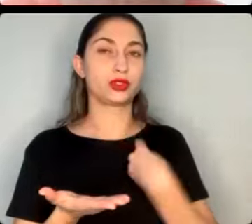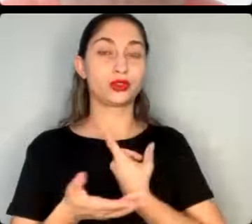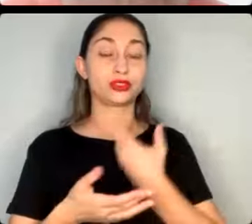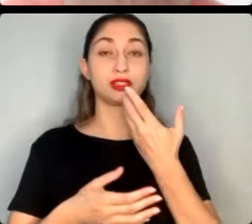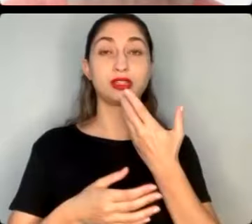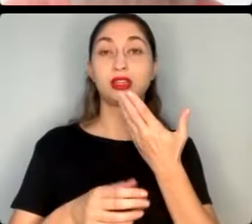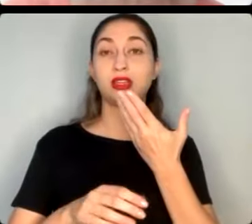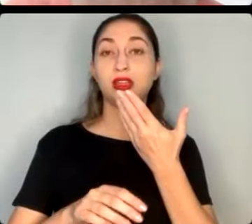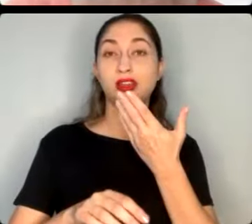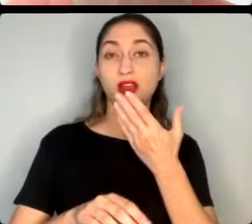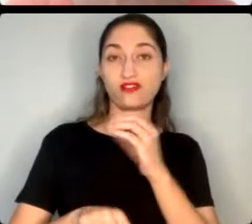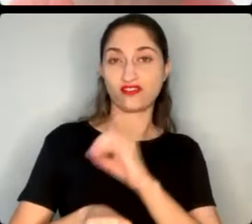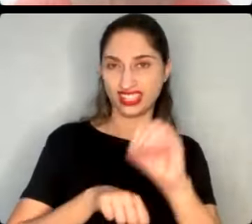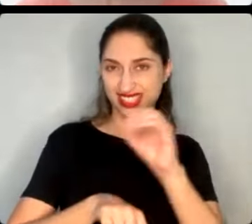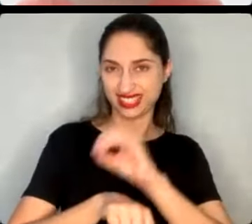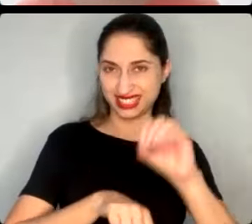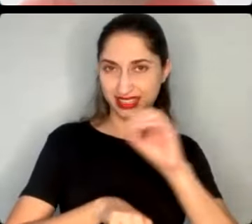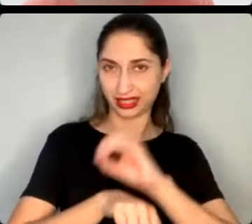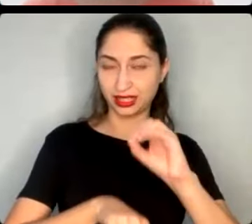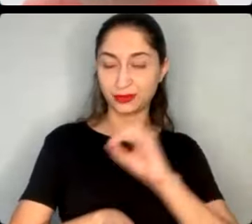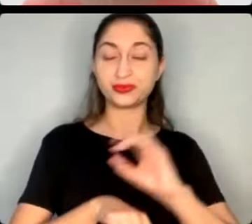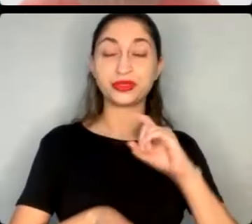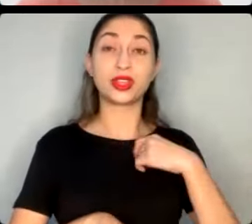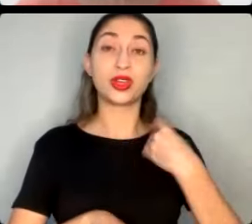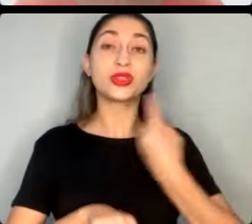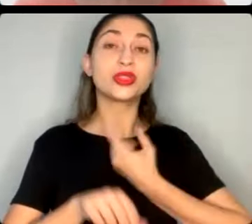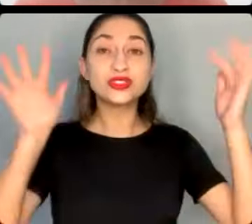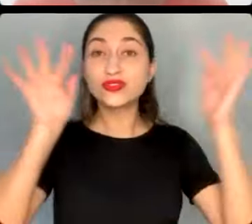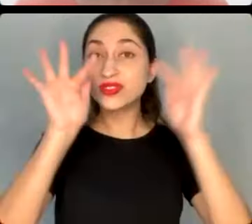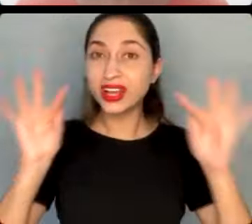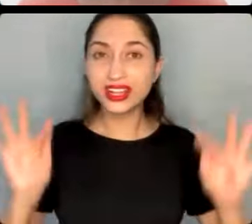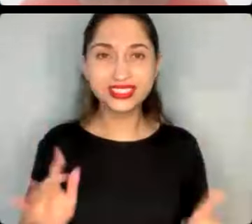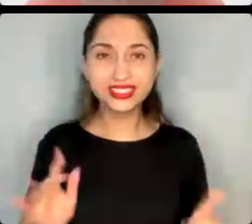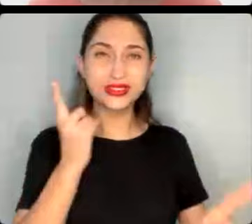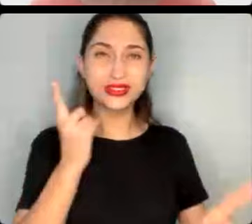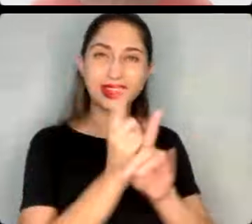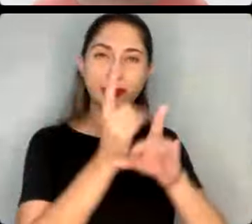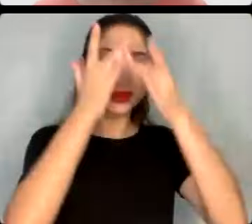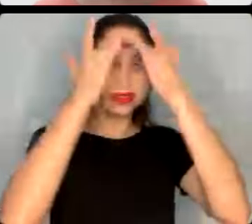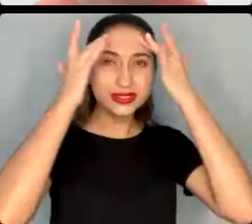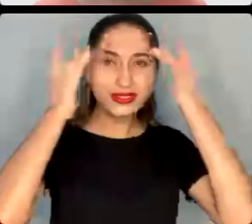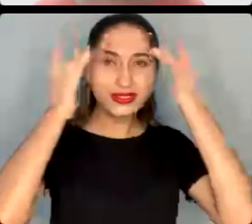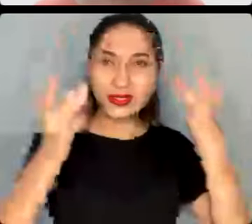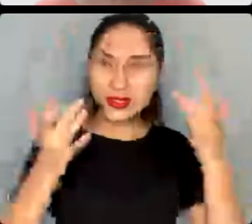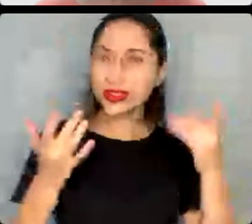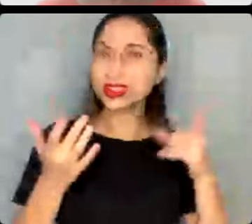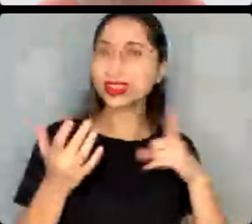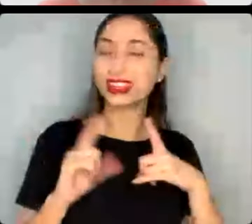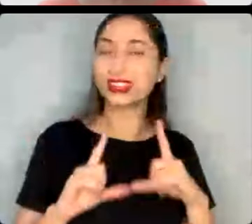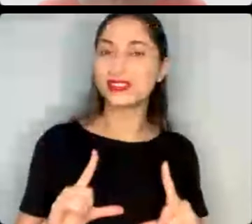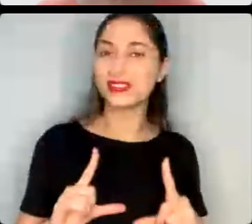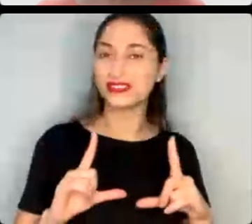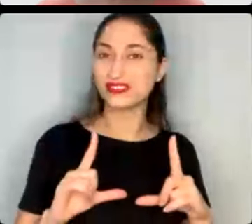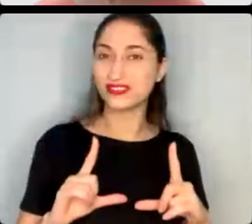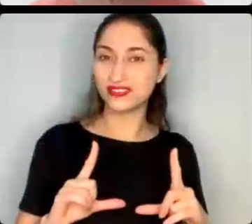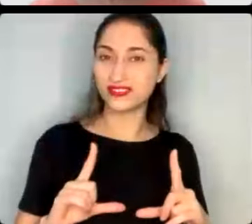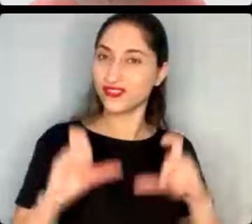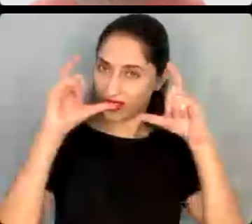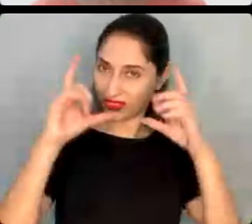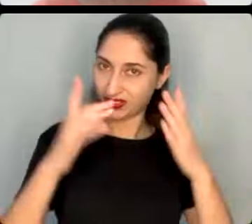teve a felicidade de encontrar essa pessoa, inclusive ela tem uma foto no livro, a